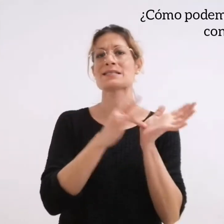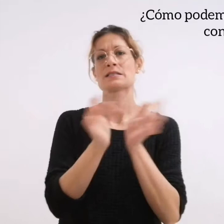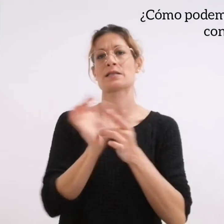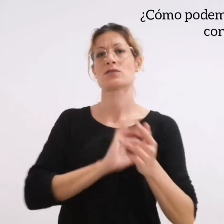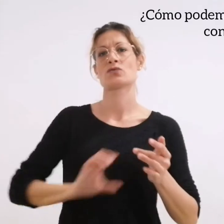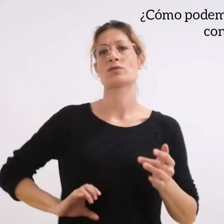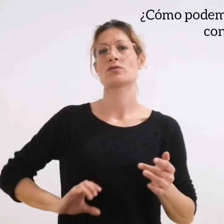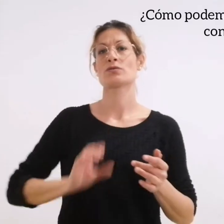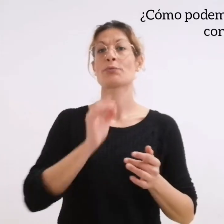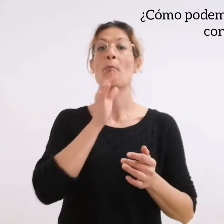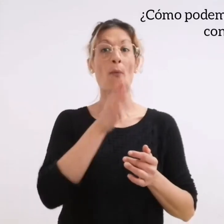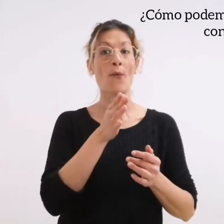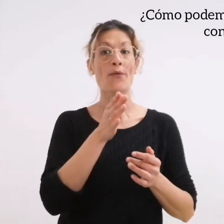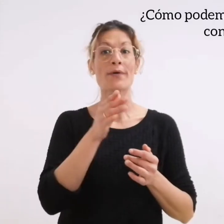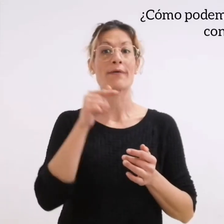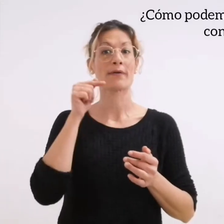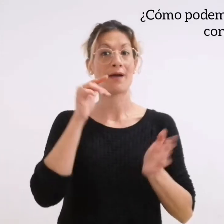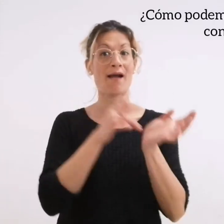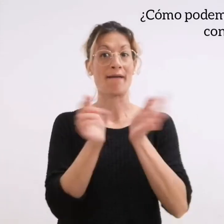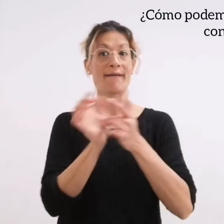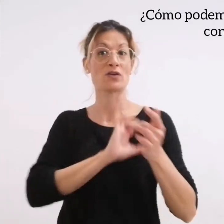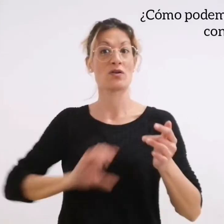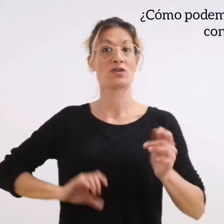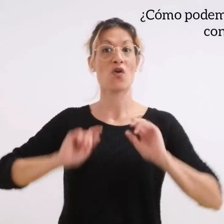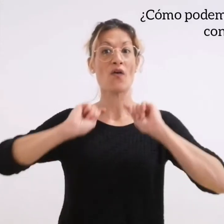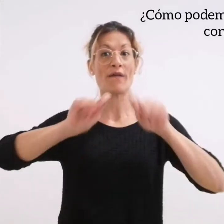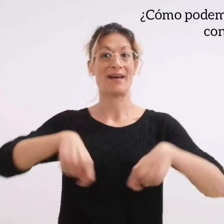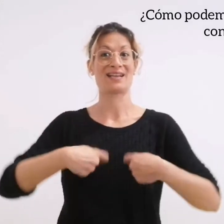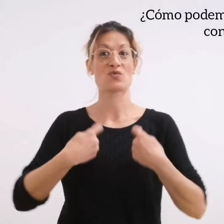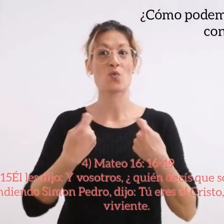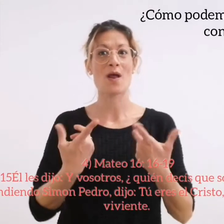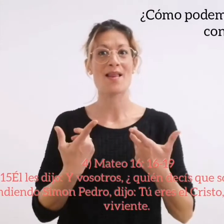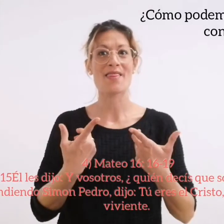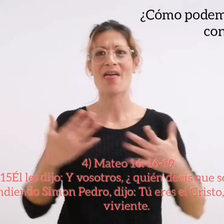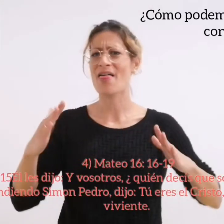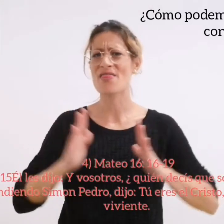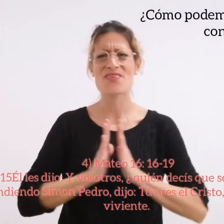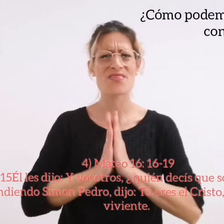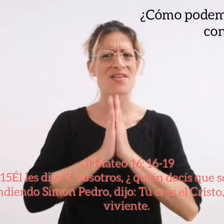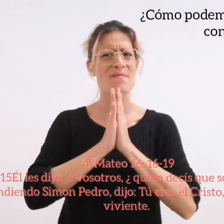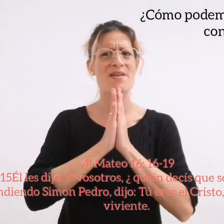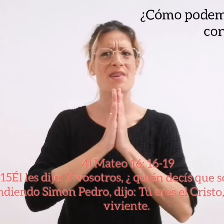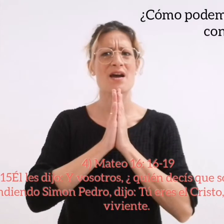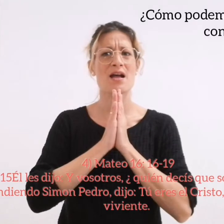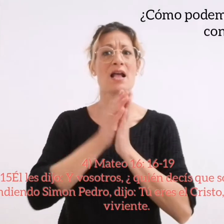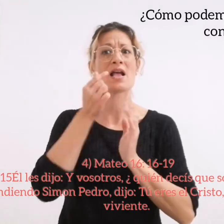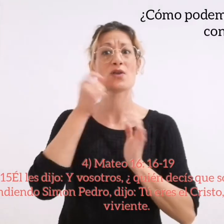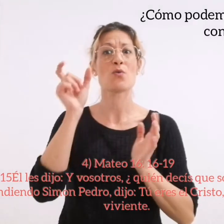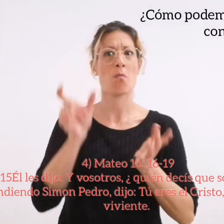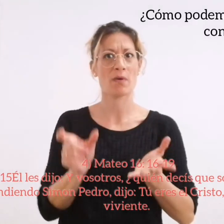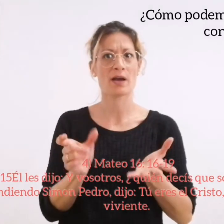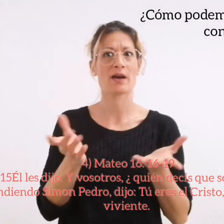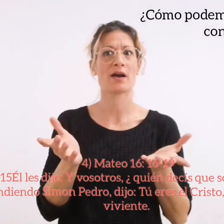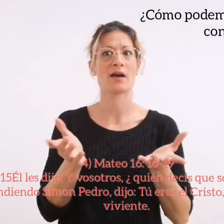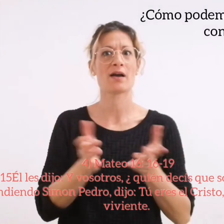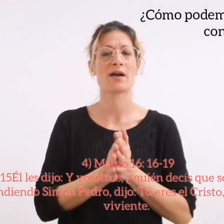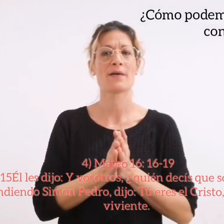Jesucristo tiene naturaleza divina y humana, como dice en Mateo 16, del 16